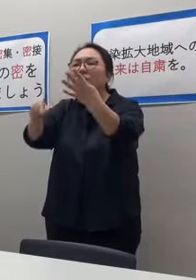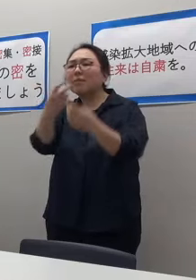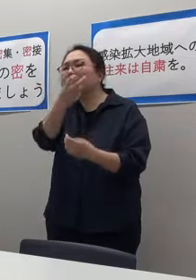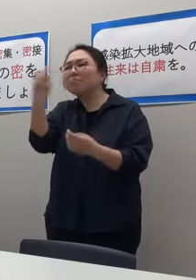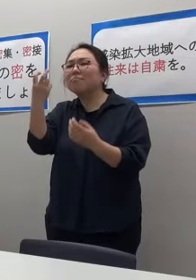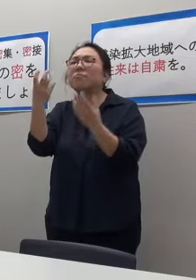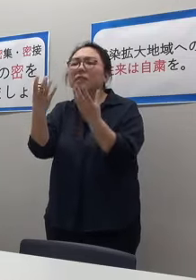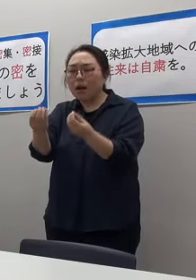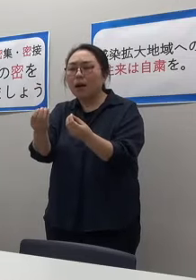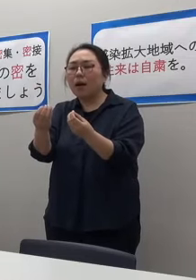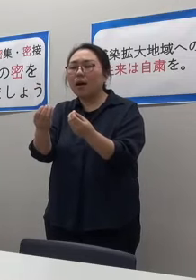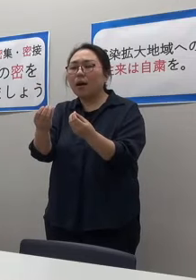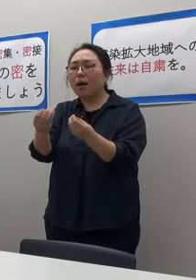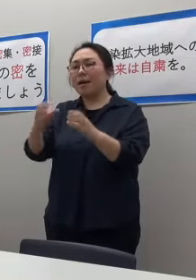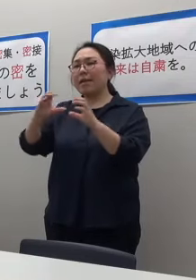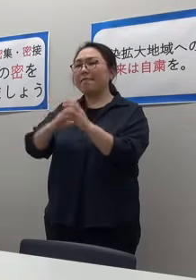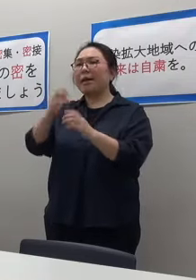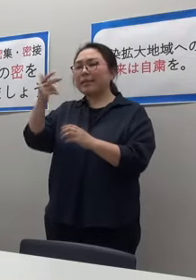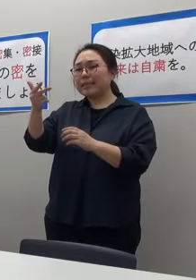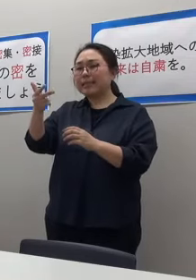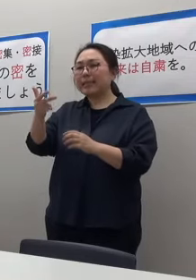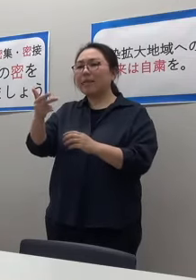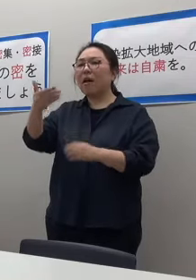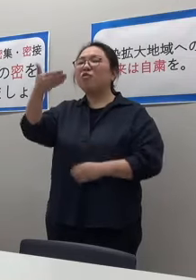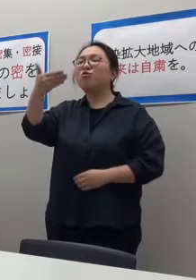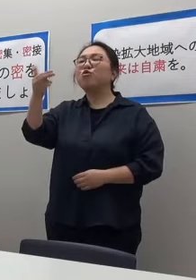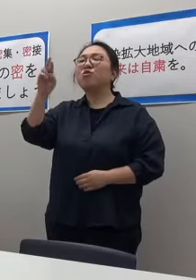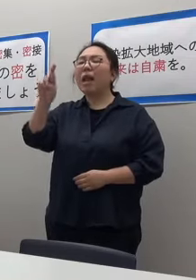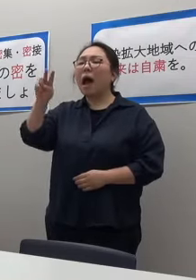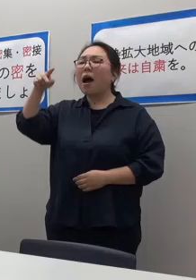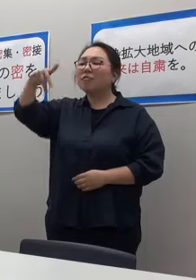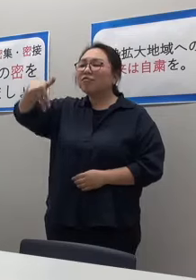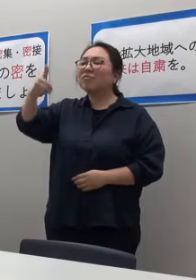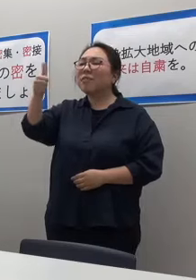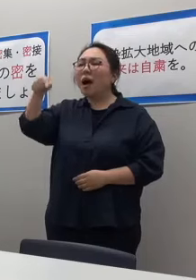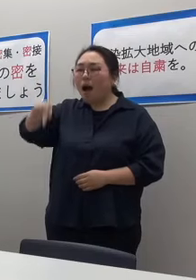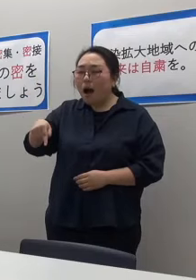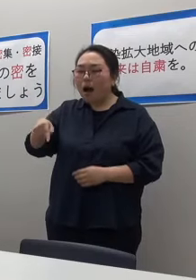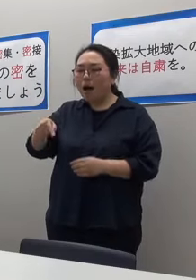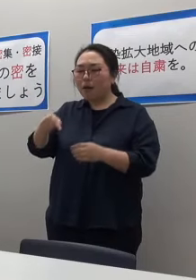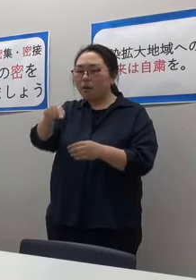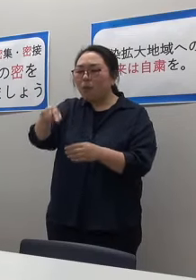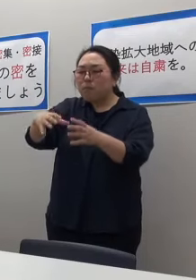ということで、市としてはクラスターが発生しているというような認識はあるんでしょうか。